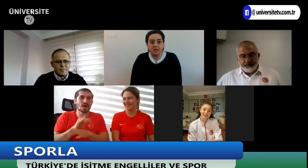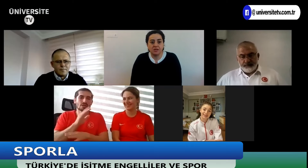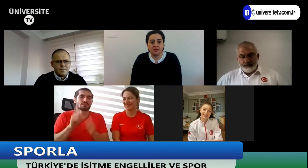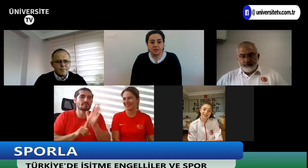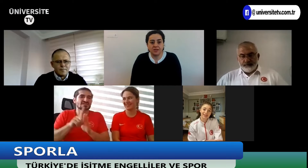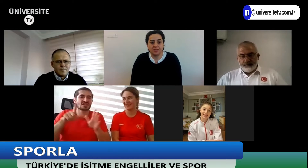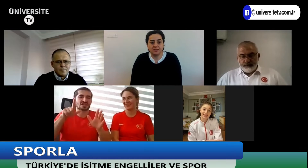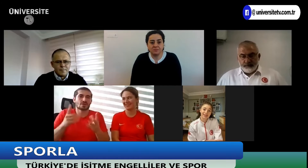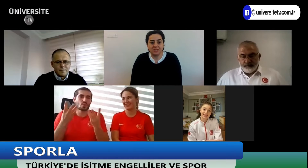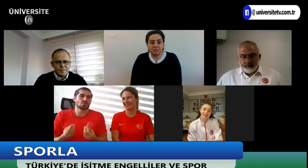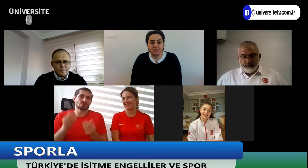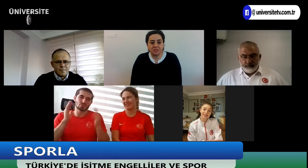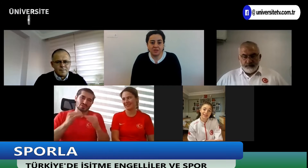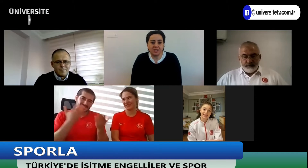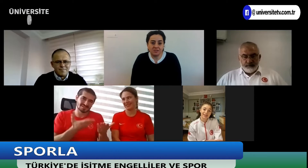için.